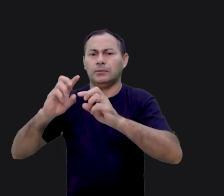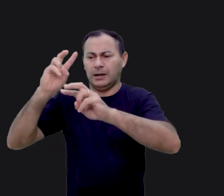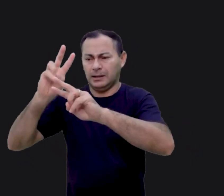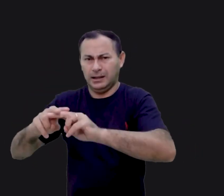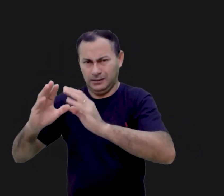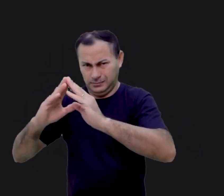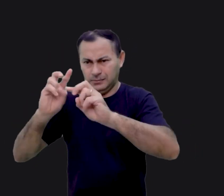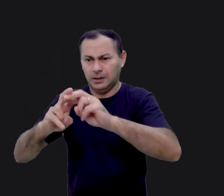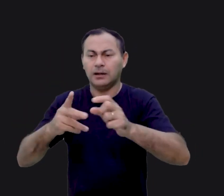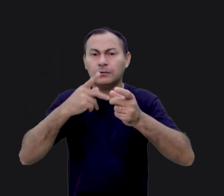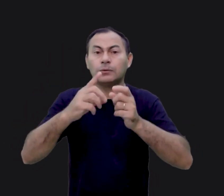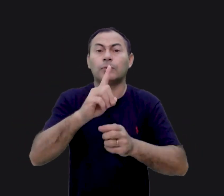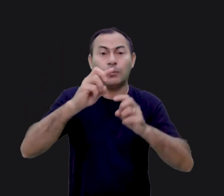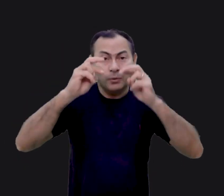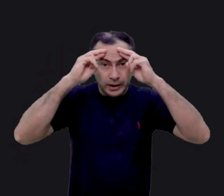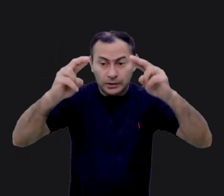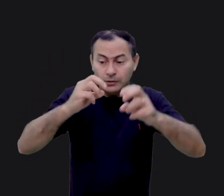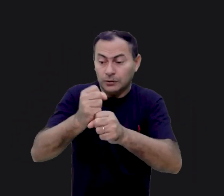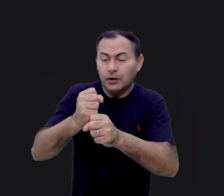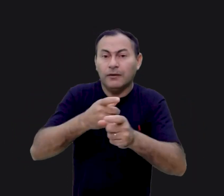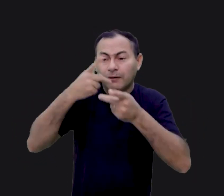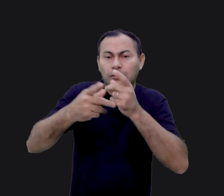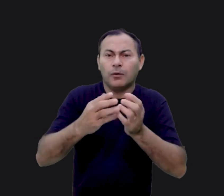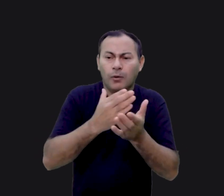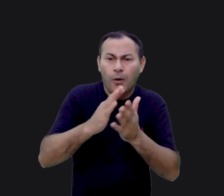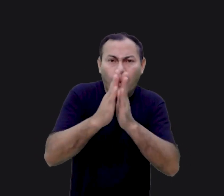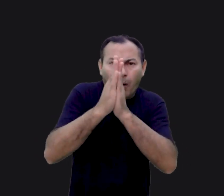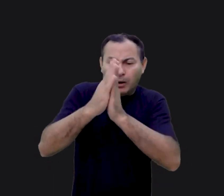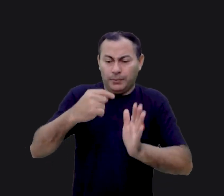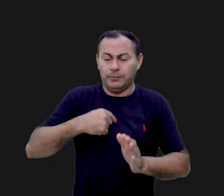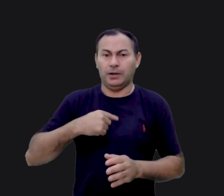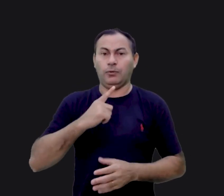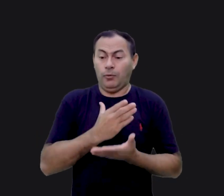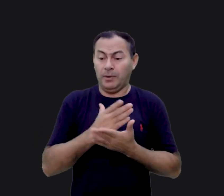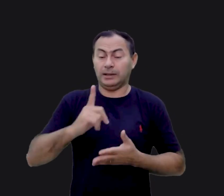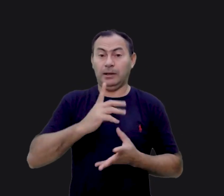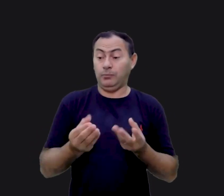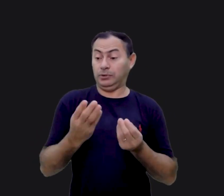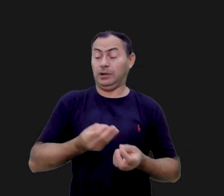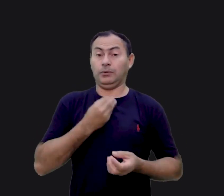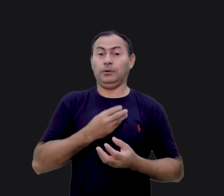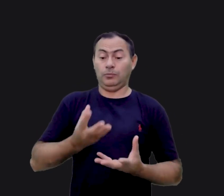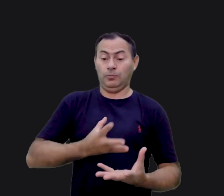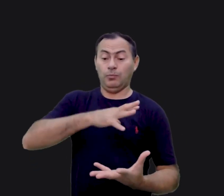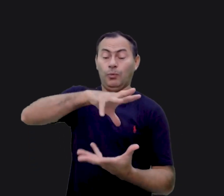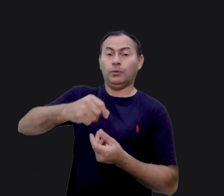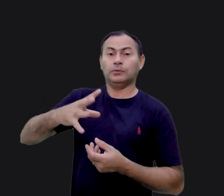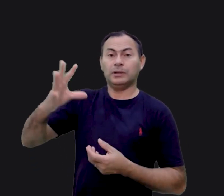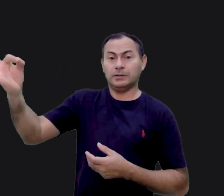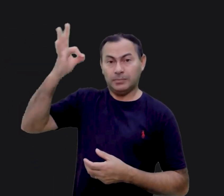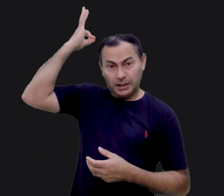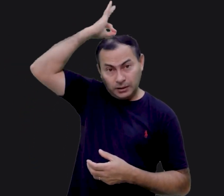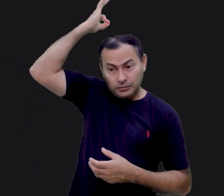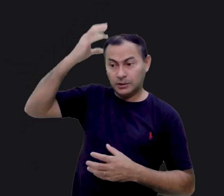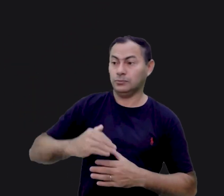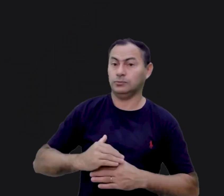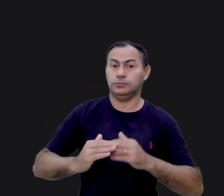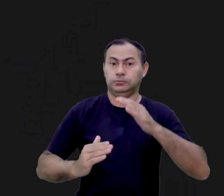um Retiro anual ele falou Orem por mim porque estou começando a ter abundância no mundo espiritual estamos atingindo o ponto de